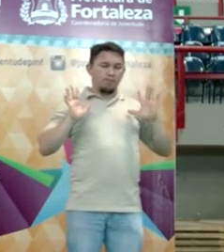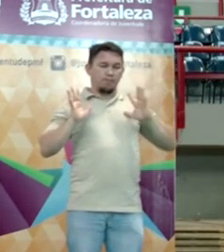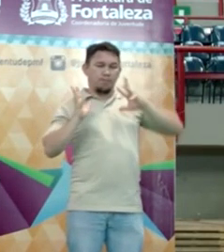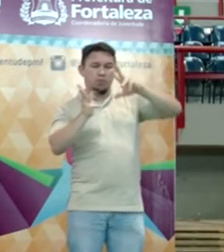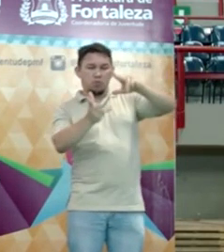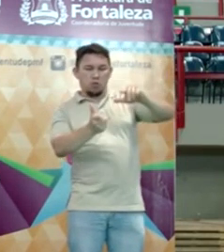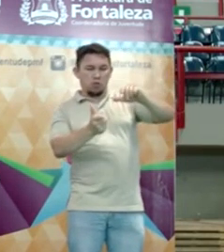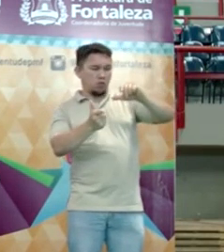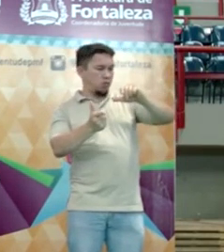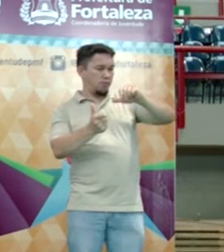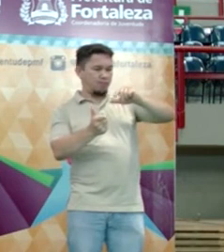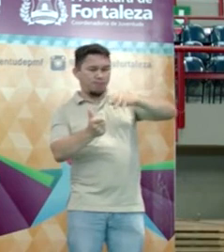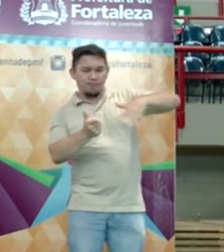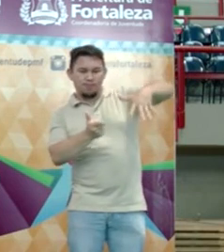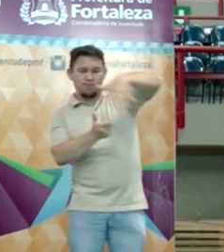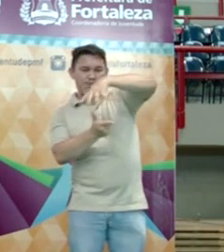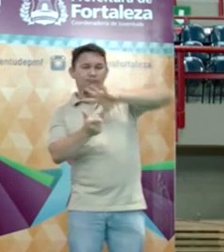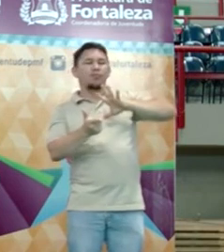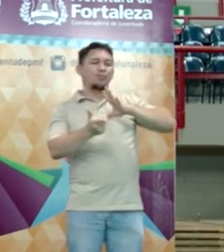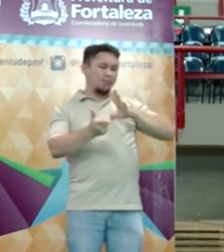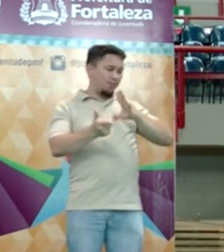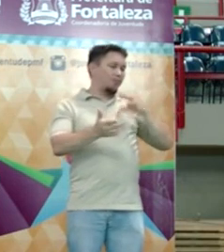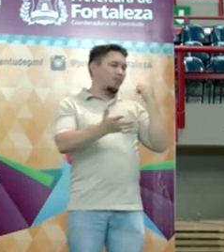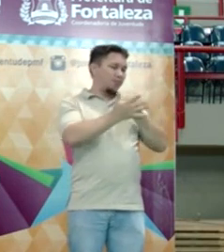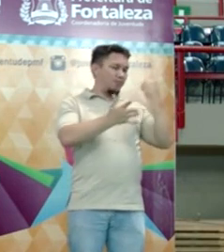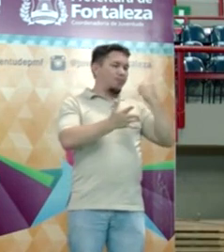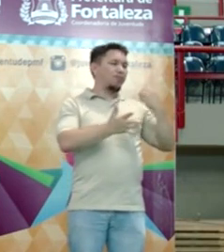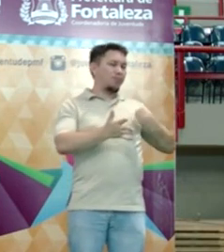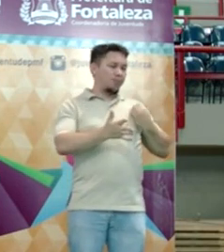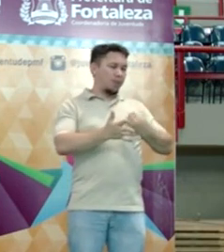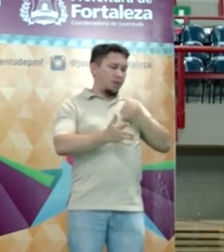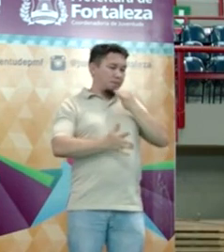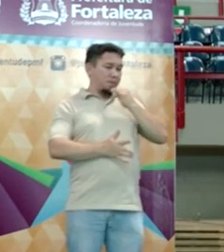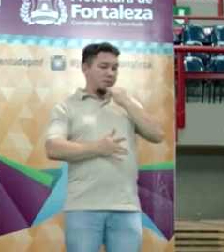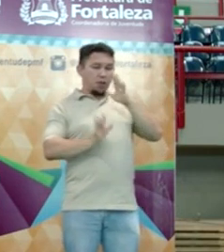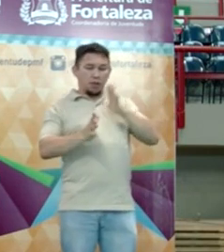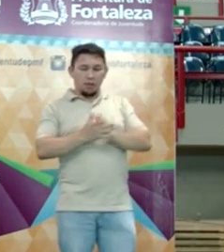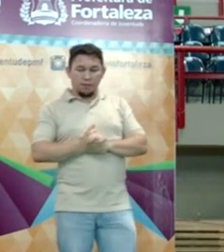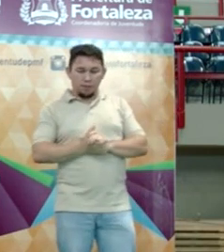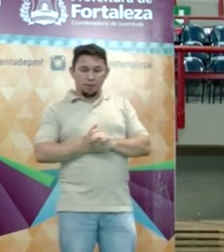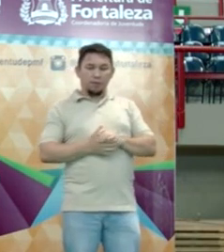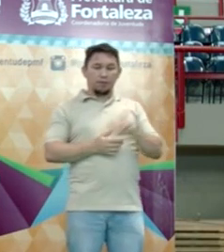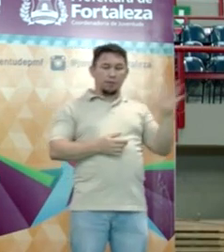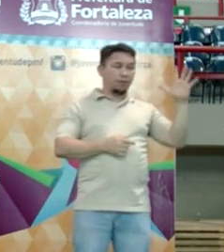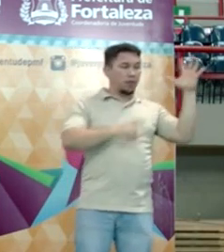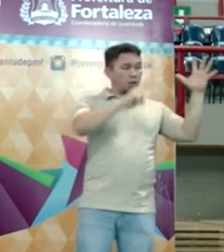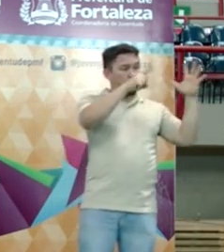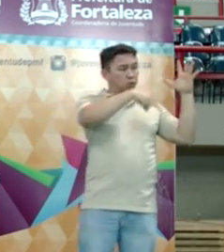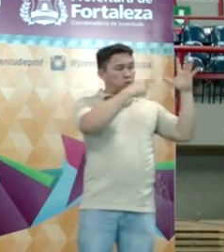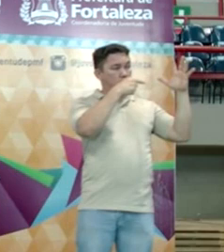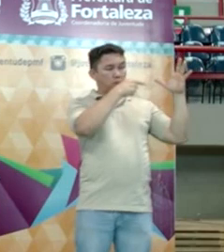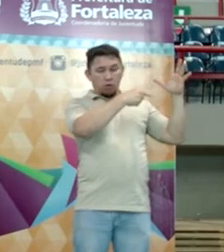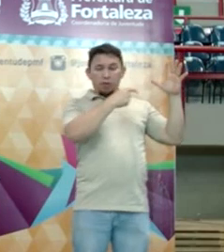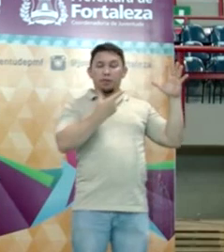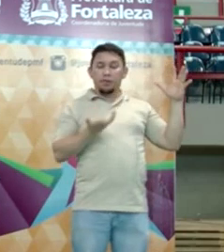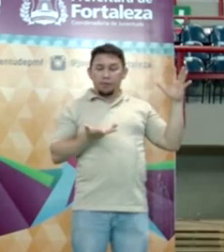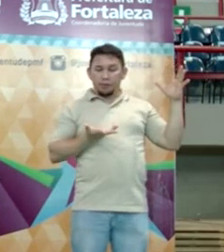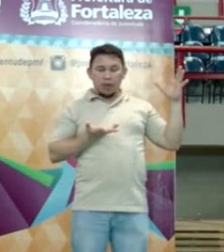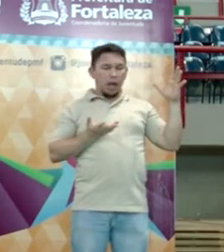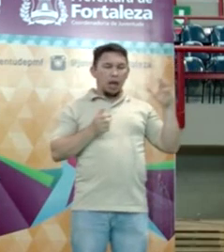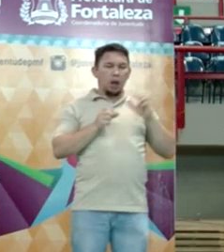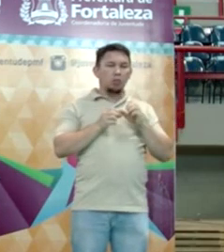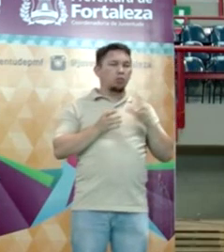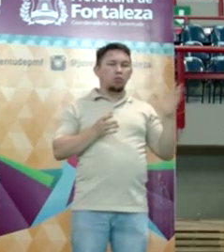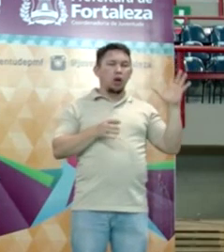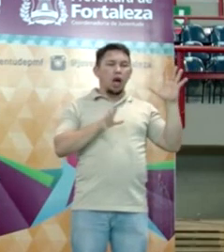correspondência no meio ambiente, ela tem impacto muito pequeno, como é o caso, por exemplo, da usina eólica. Ela não libera